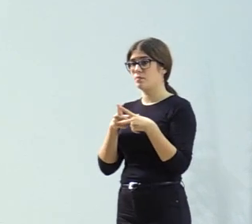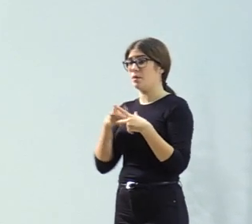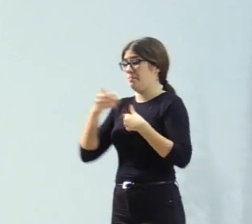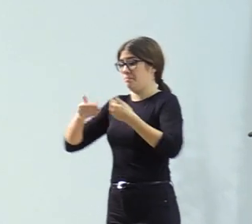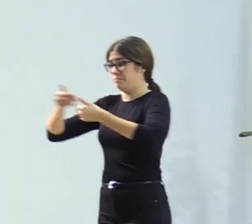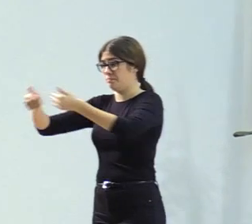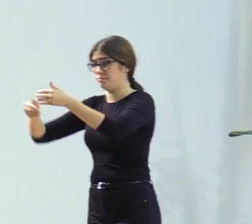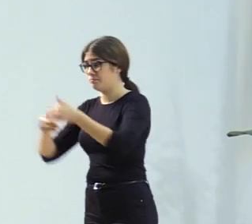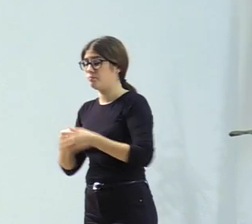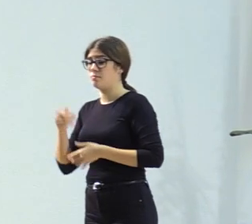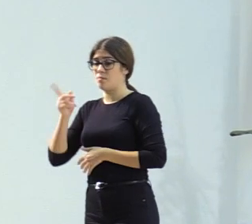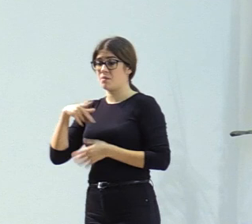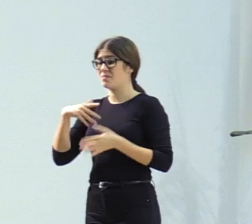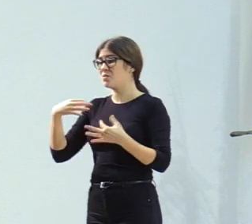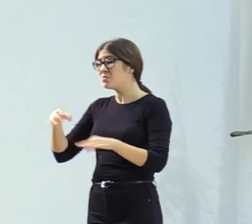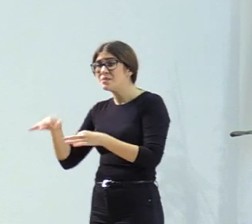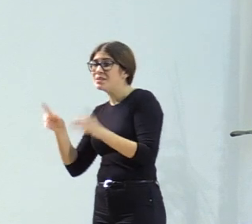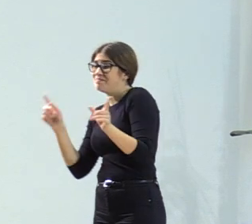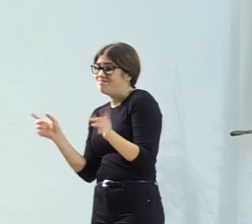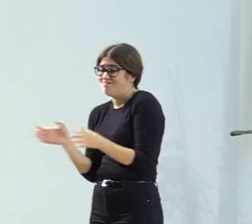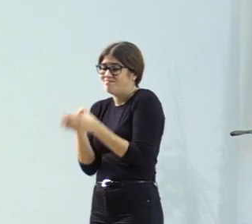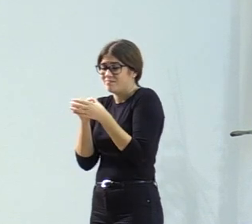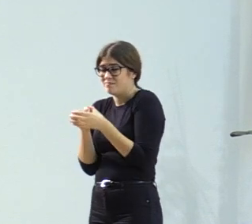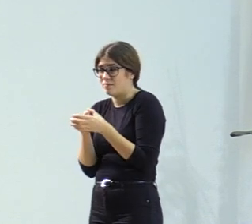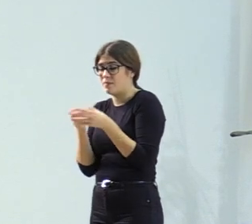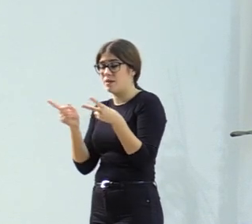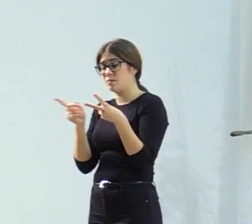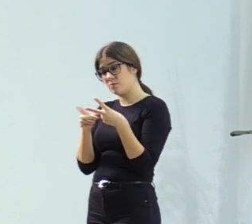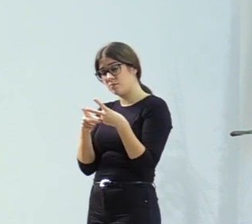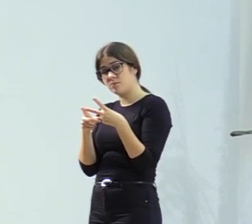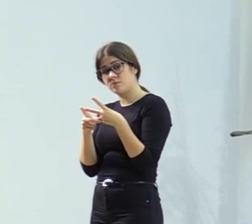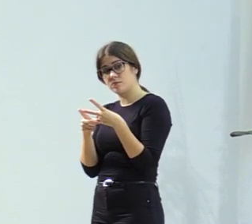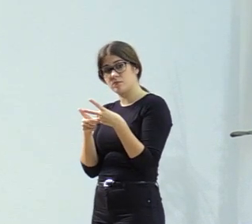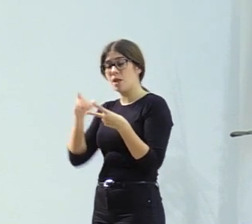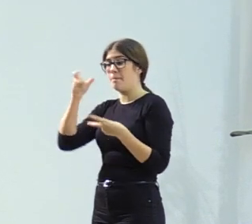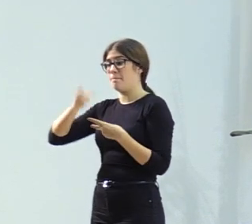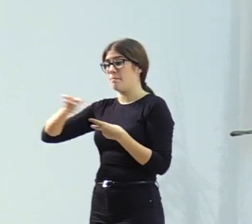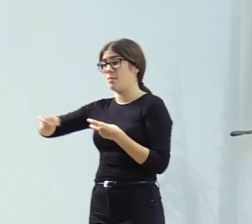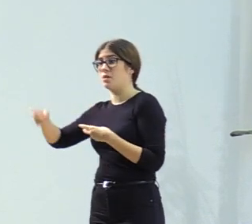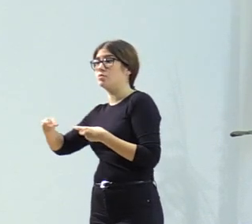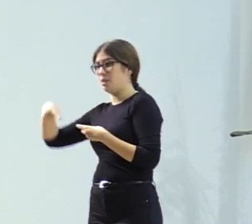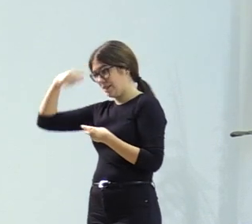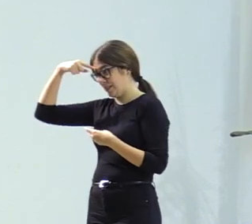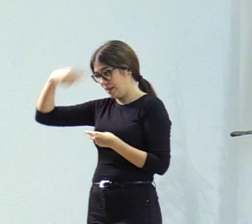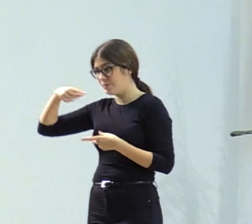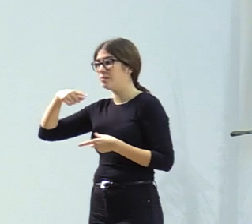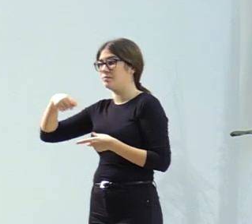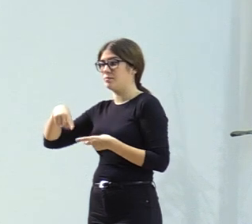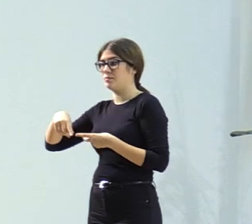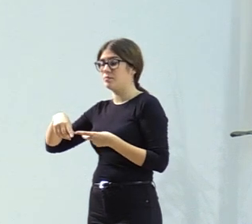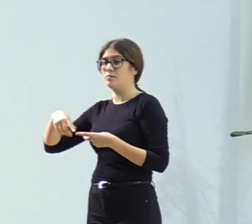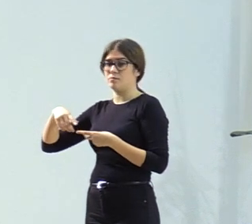el movimiento, que son normalmente poquitas personas. Un segundo círculo de gente con cierta implicación,